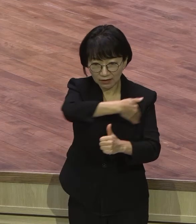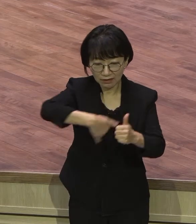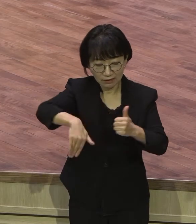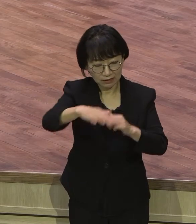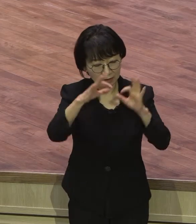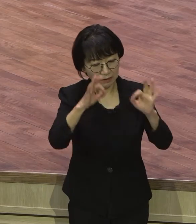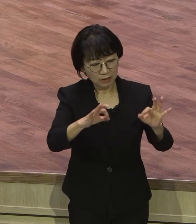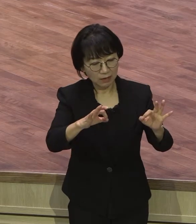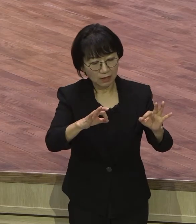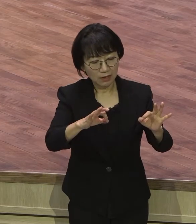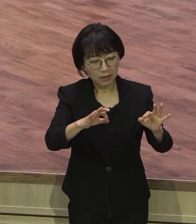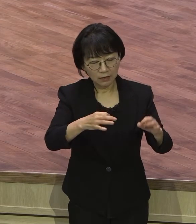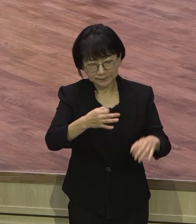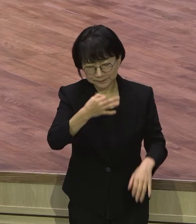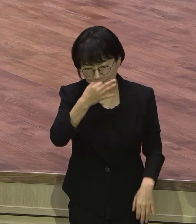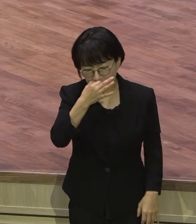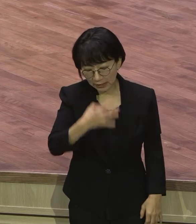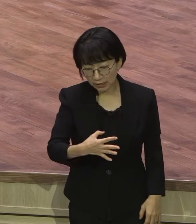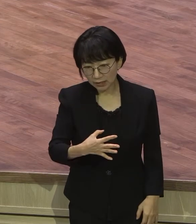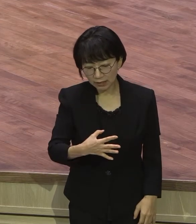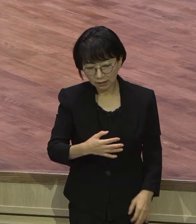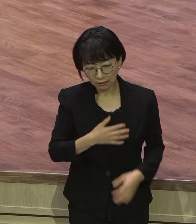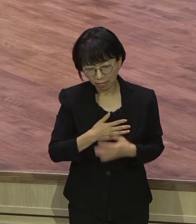없는 상황일수록